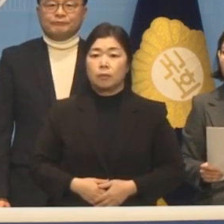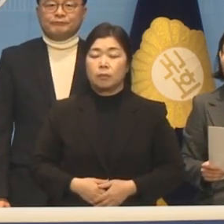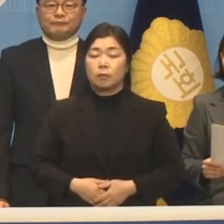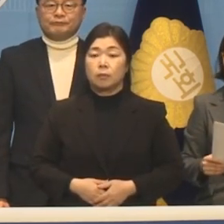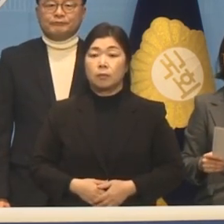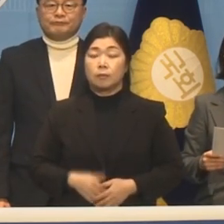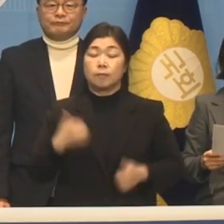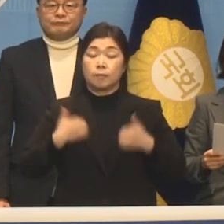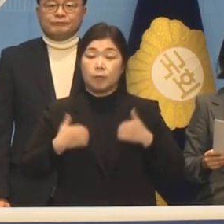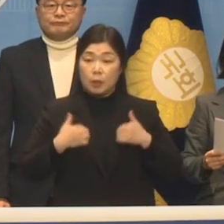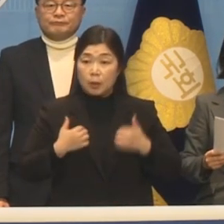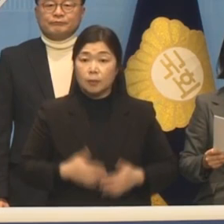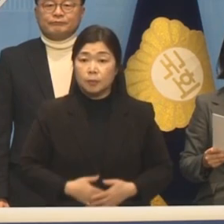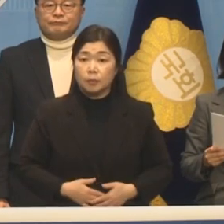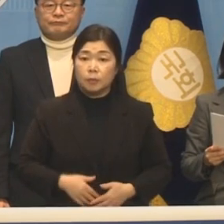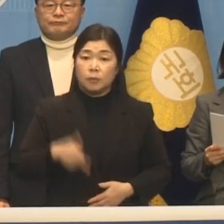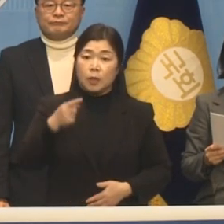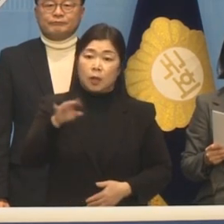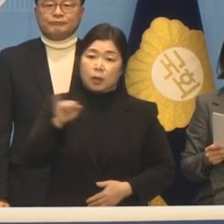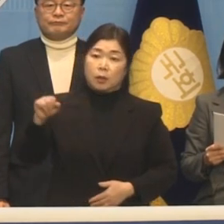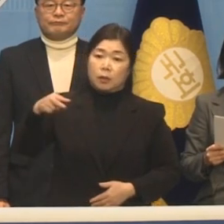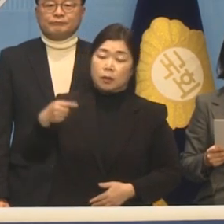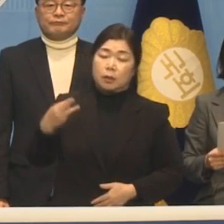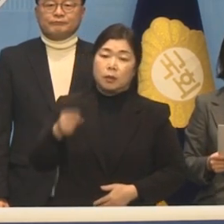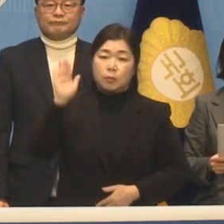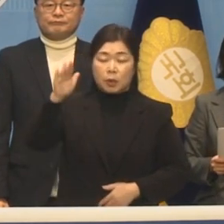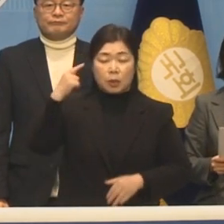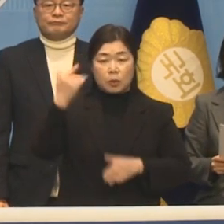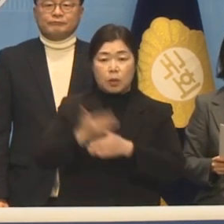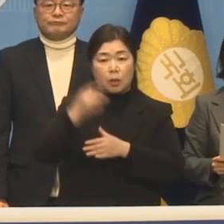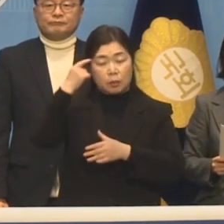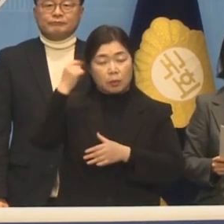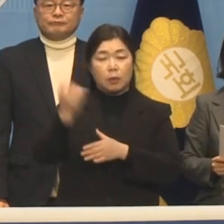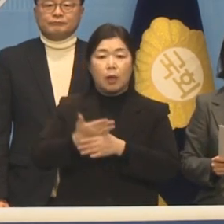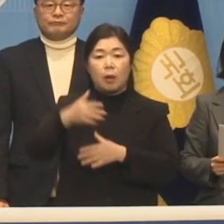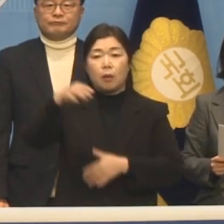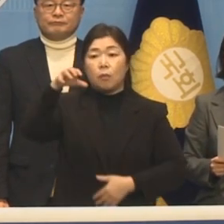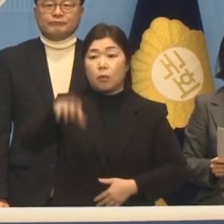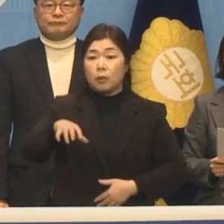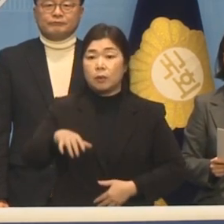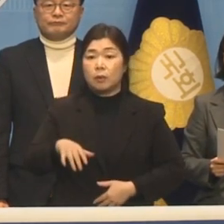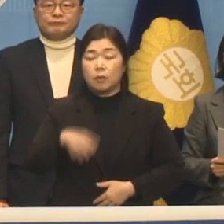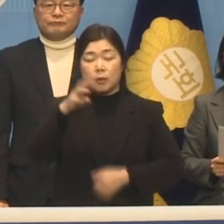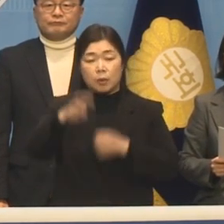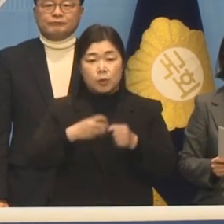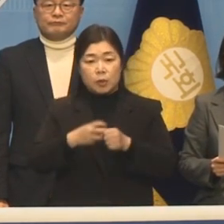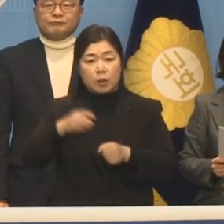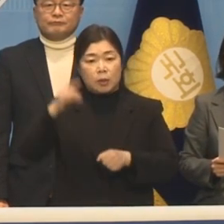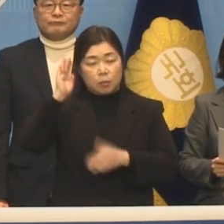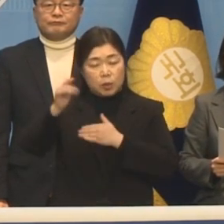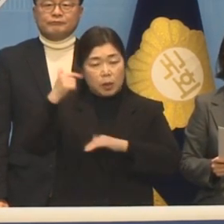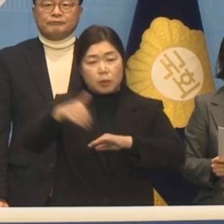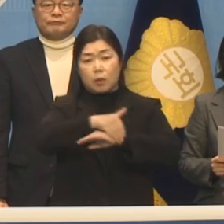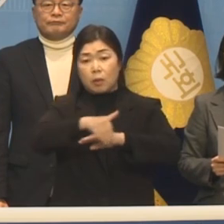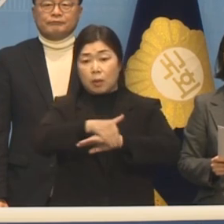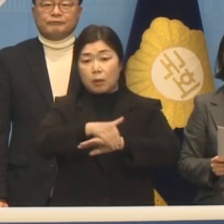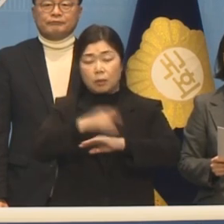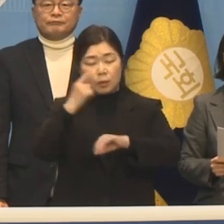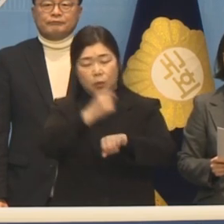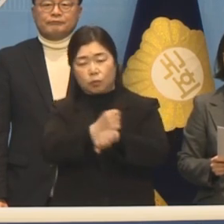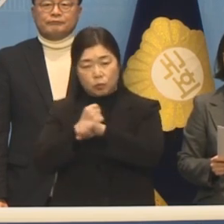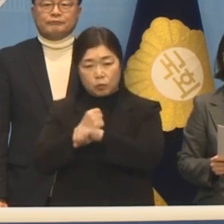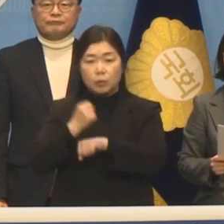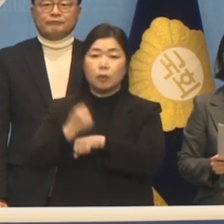네, 반갑습니다. 카이스트 미래전략대학원에서 대한민국의 30년 미래전략을